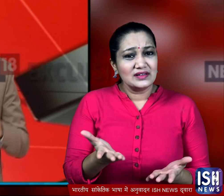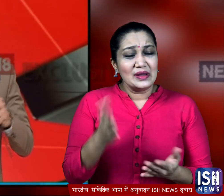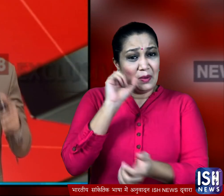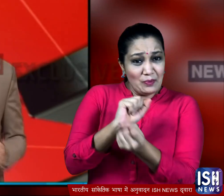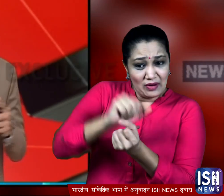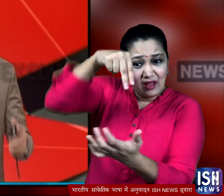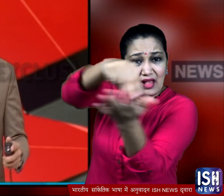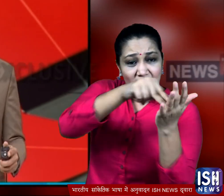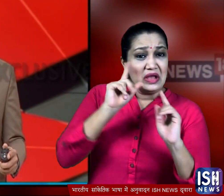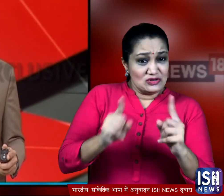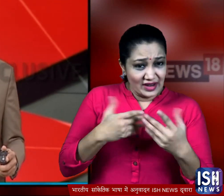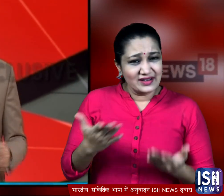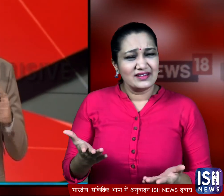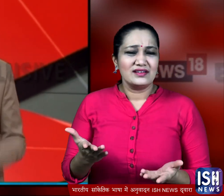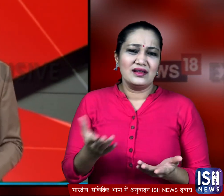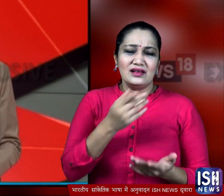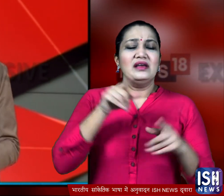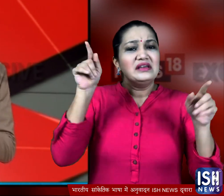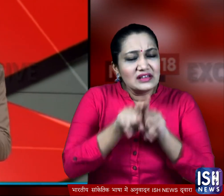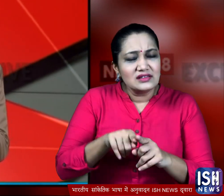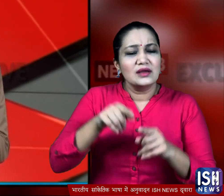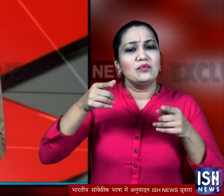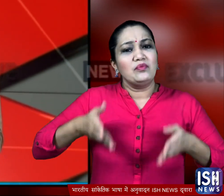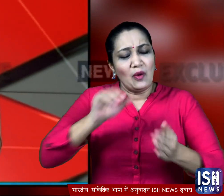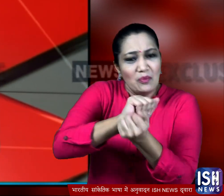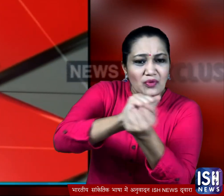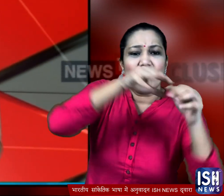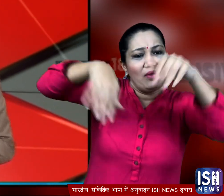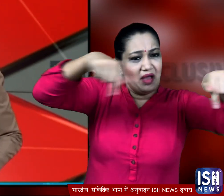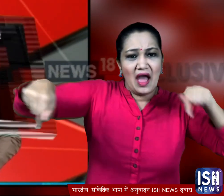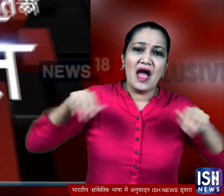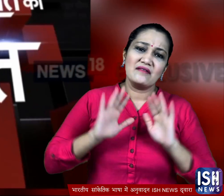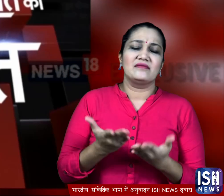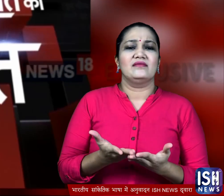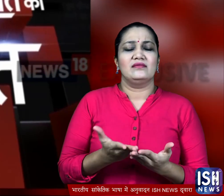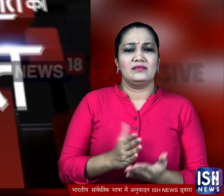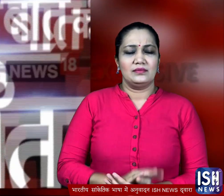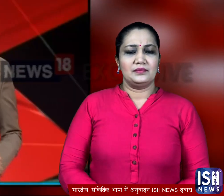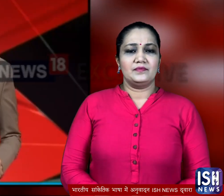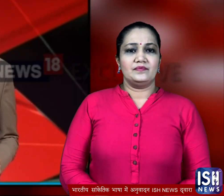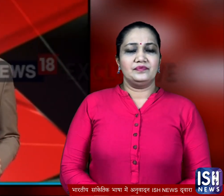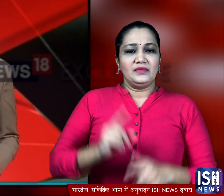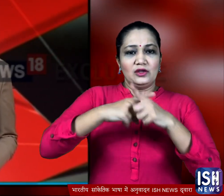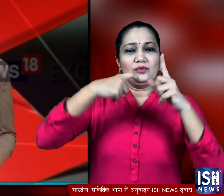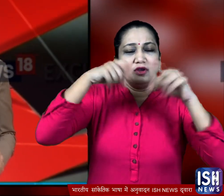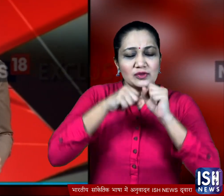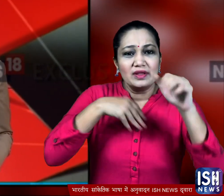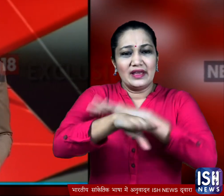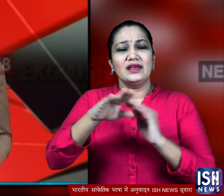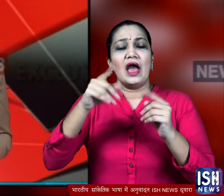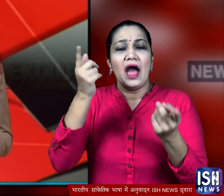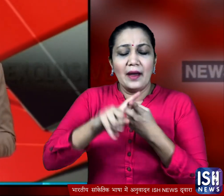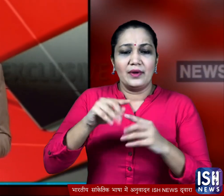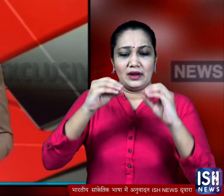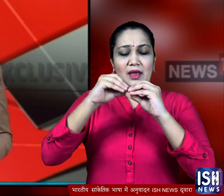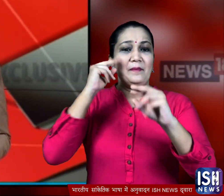हमें पुलिस की सख्ती की जरूरत पड़ रही है और इसी काम के लिए सड़कों पर पुलिस को तैनात रहना पड़ रहा है। जम्मू कश्मीर में वर्चुअल